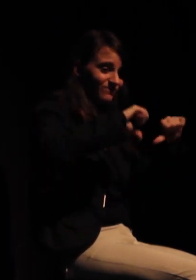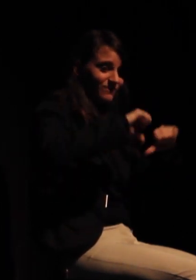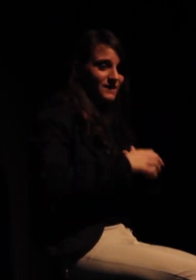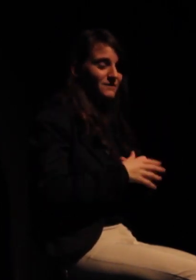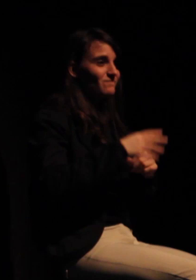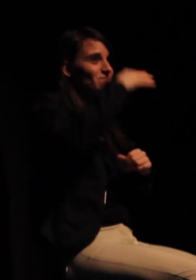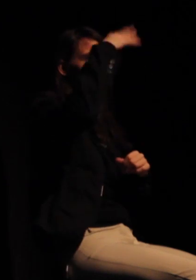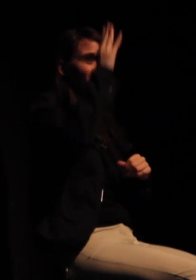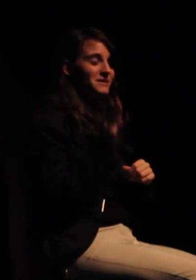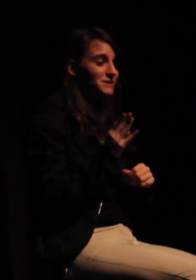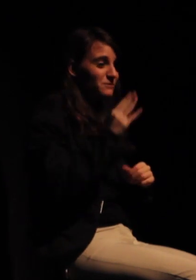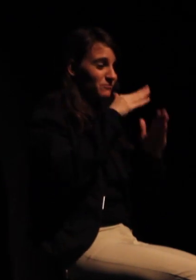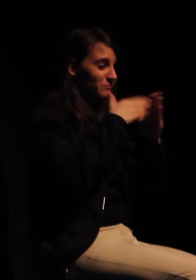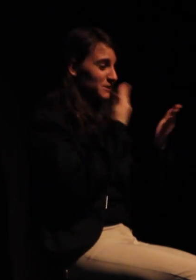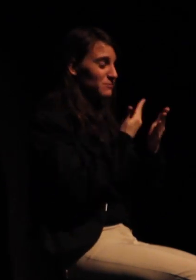nesse país.